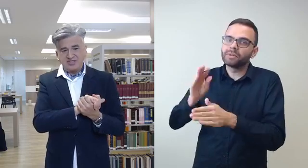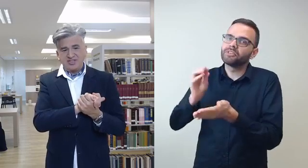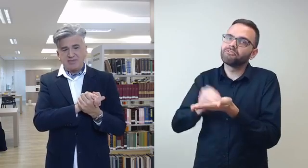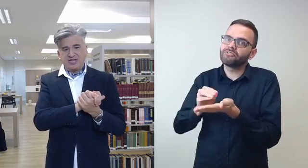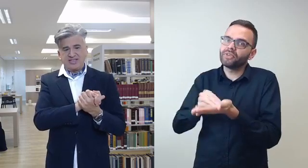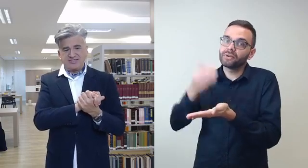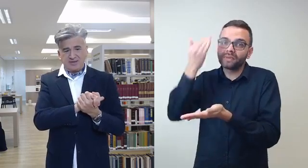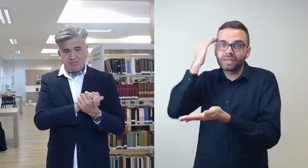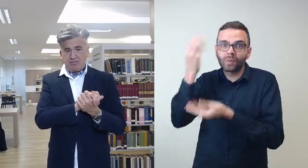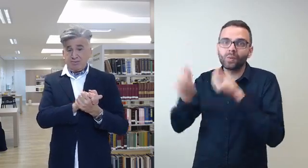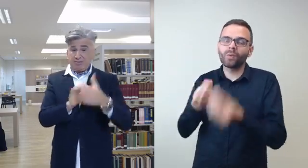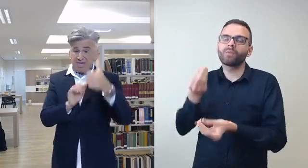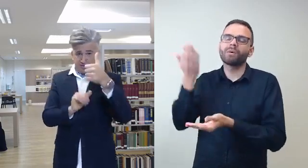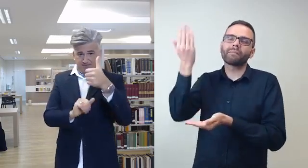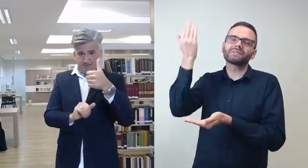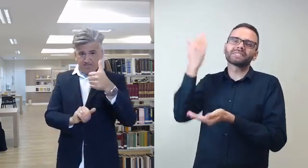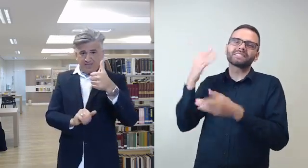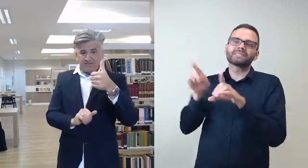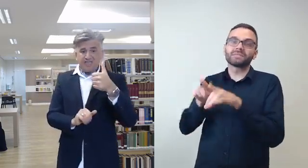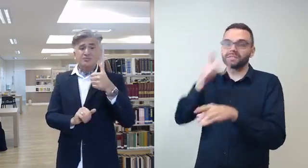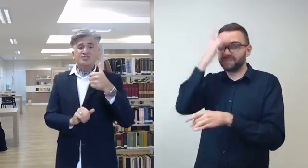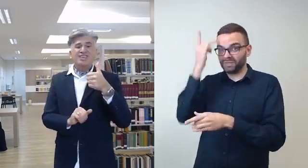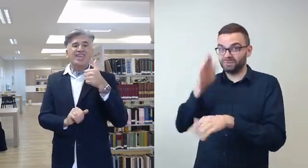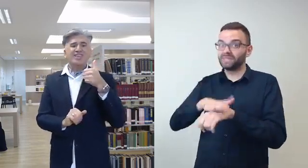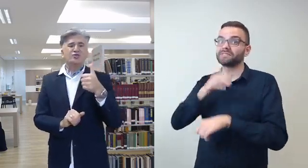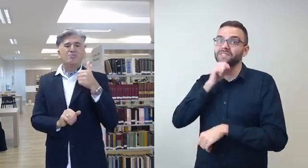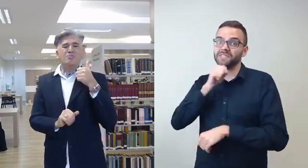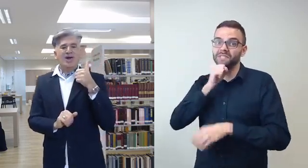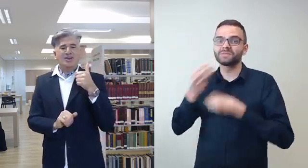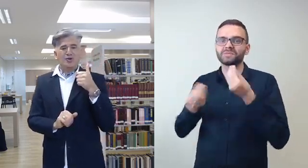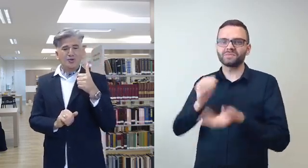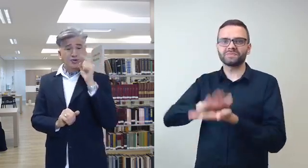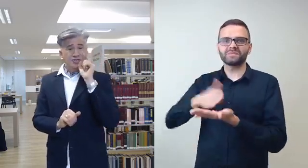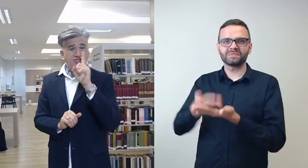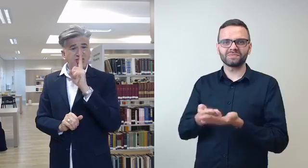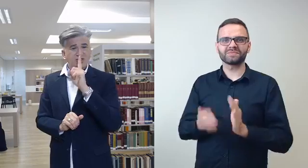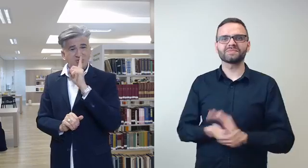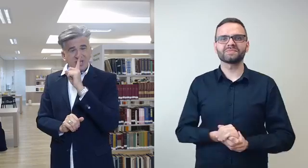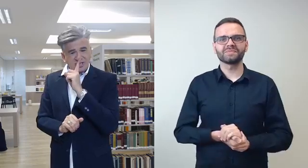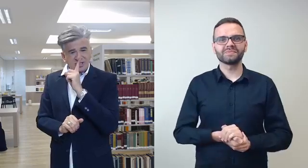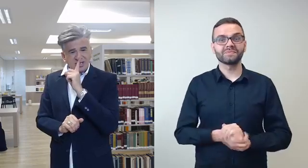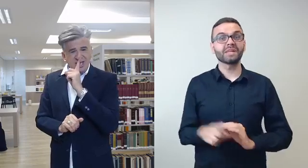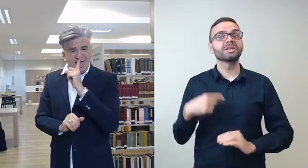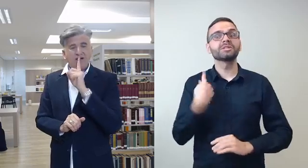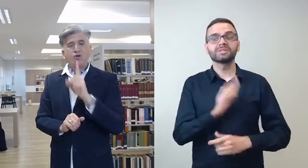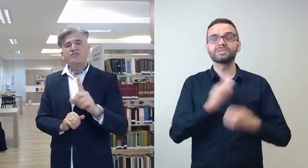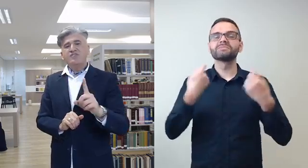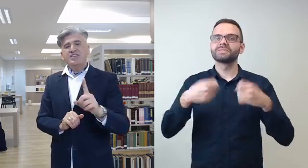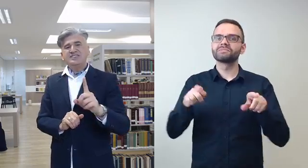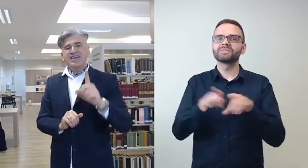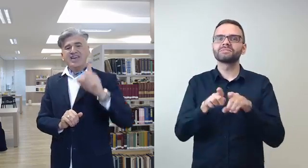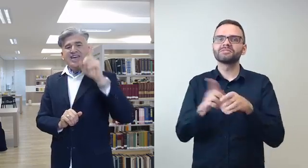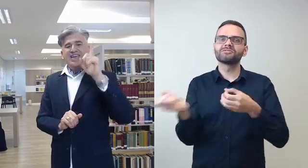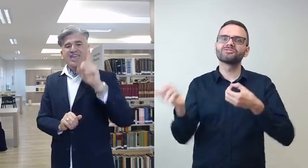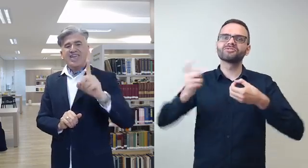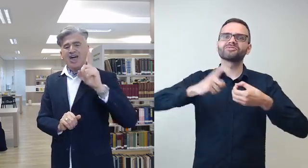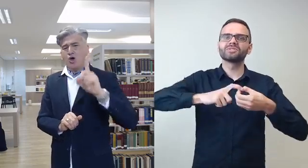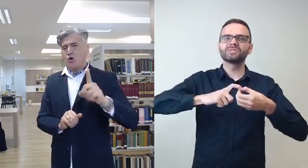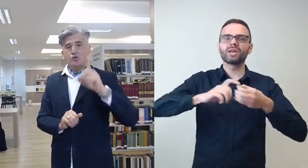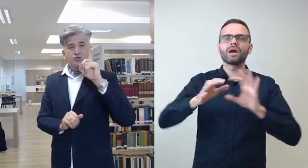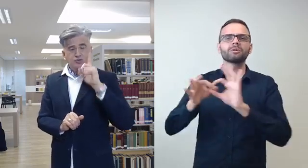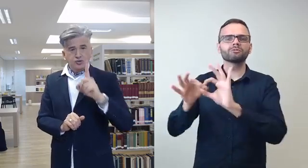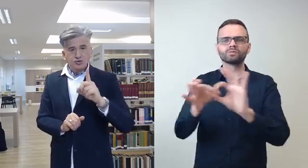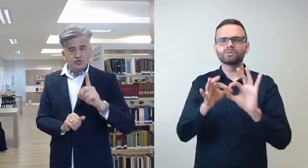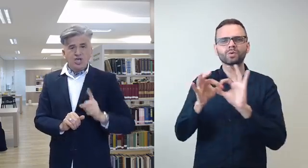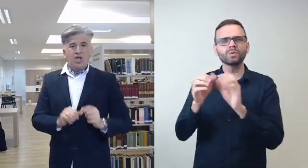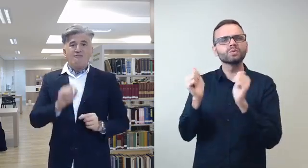primeiras de interpretação. Primeiro, temos que retomar urgentemente a convivência real com